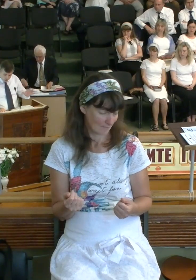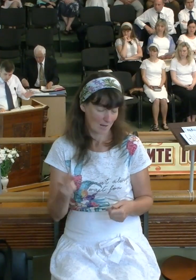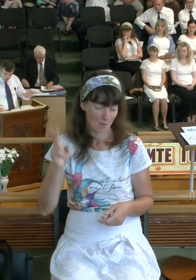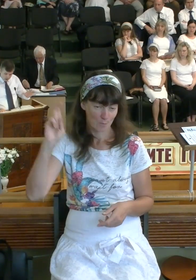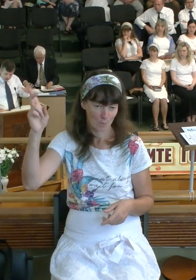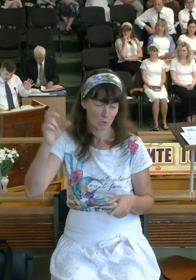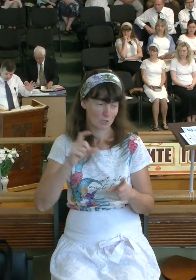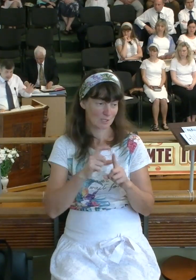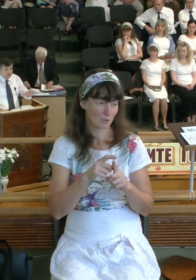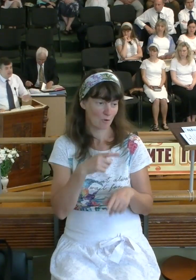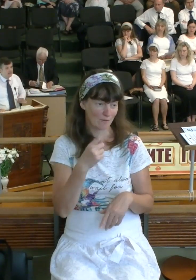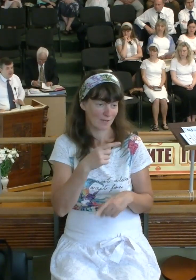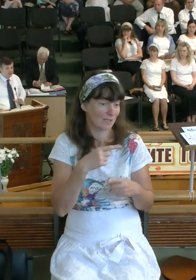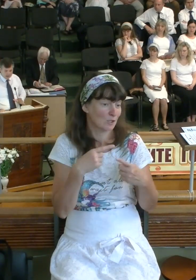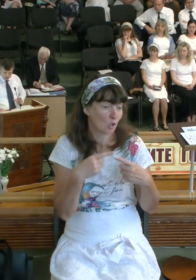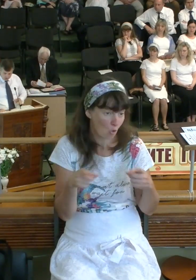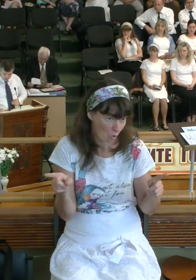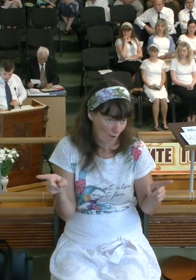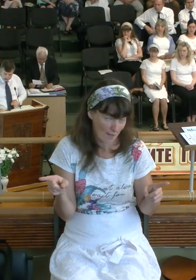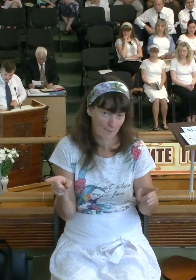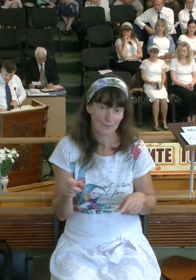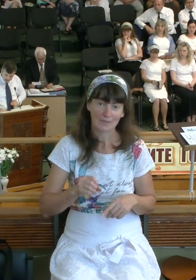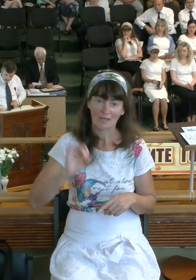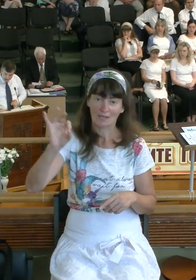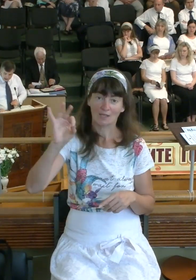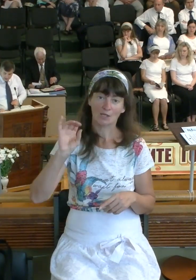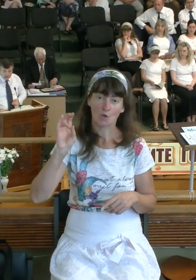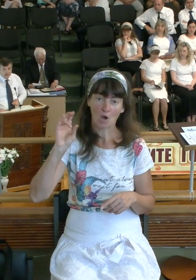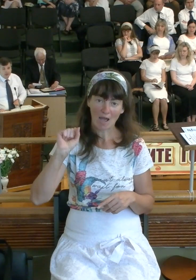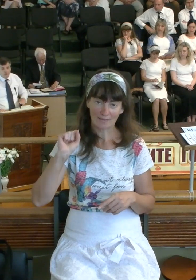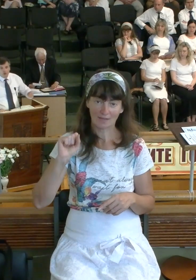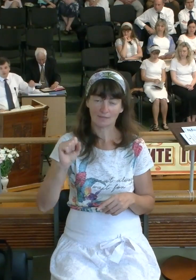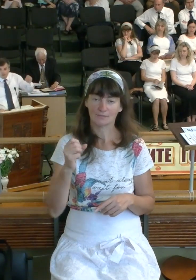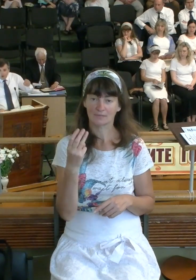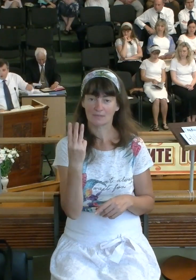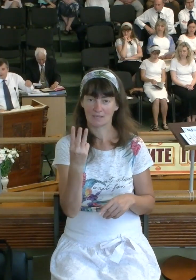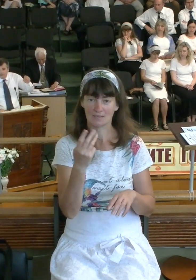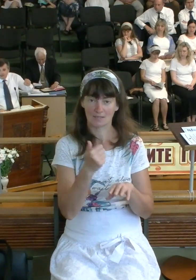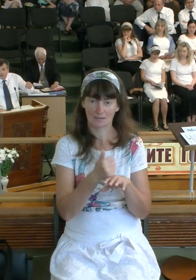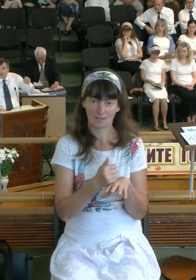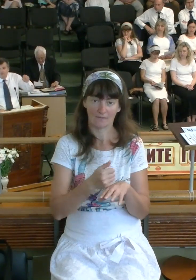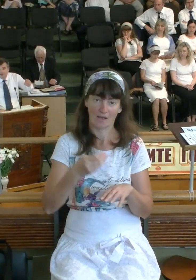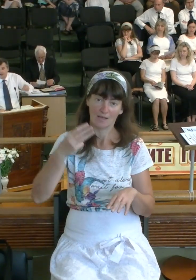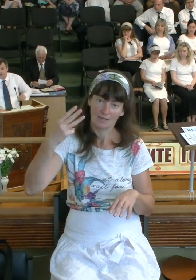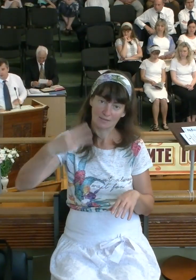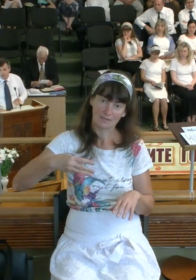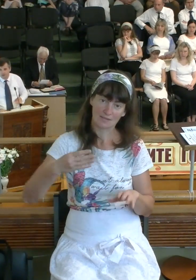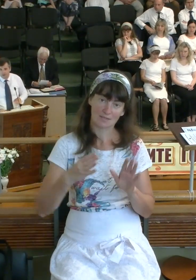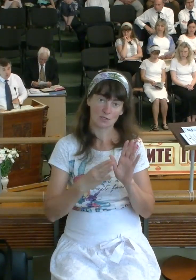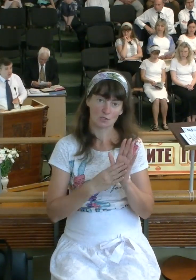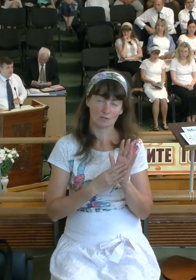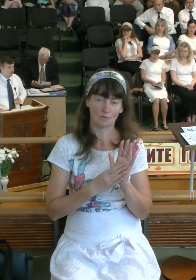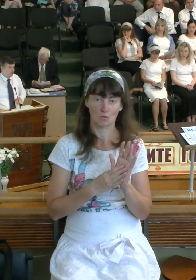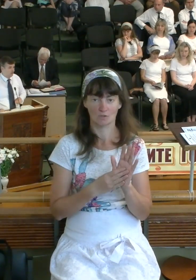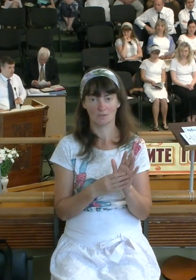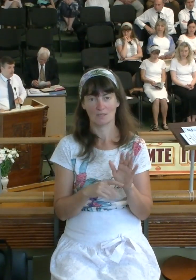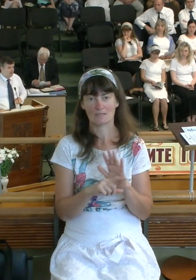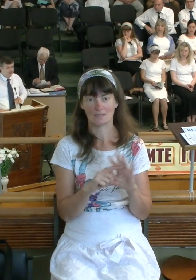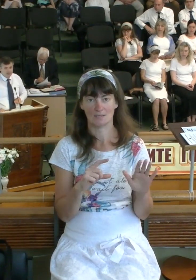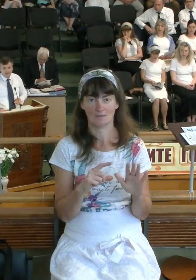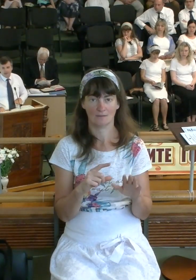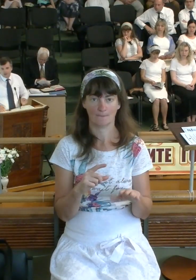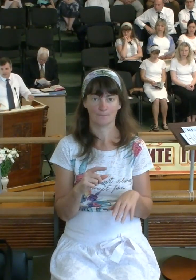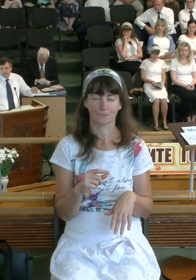совсем по-другому. Иоанна 3 глава, 34 стих, говорится о том, что Бог, Он не дает мерою Духа